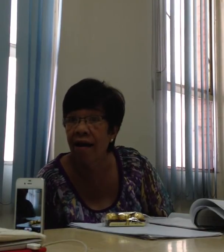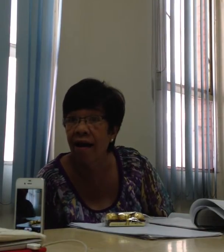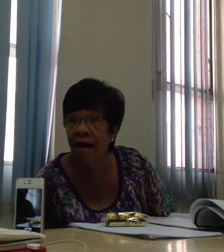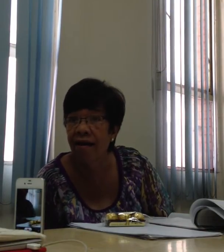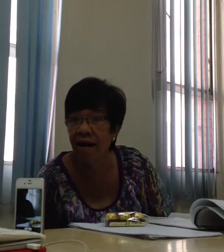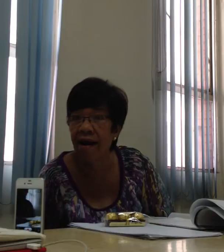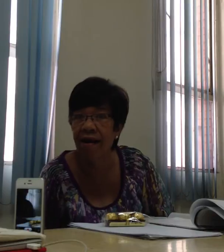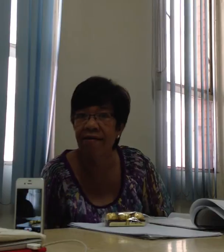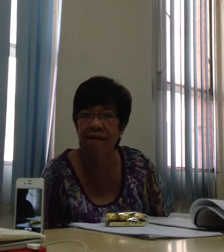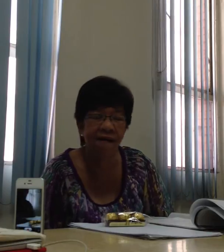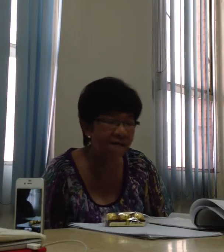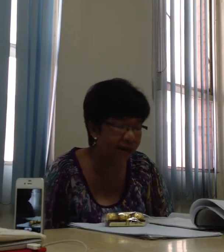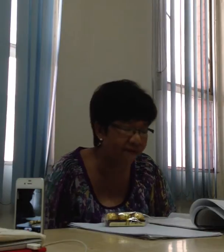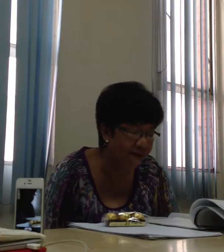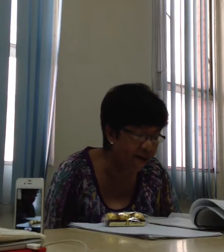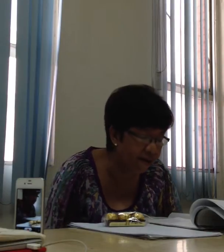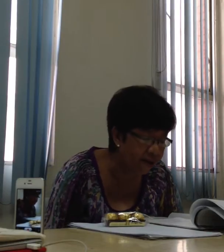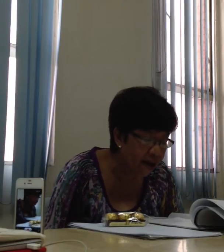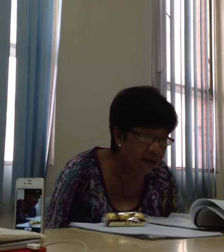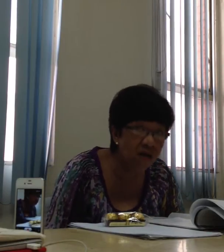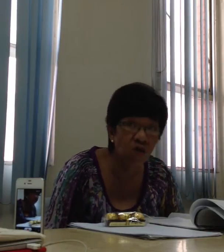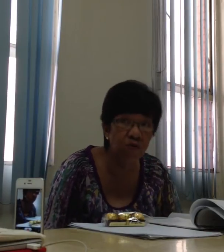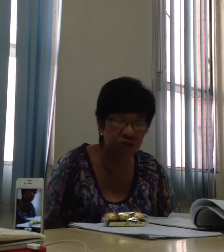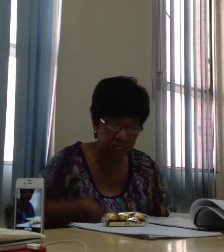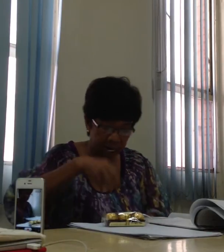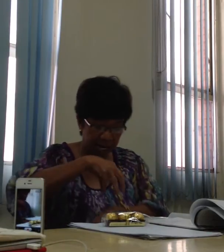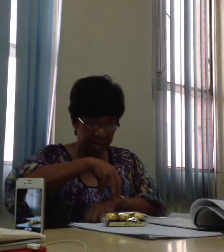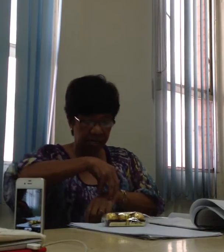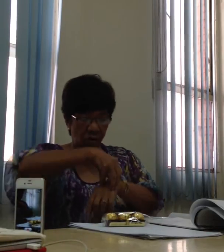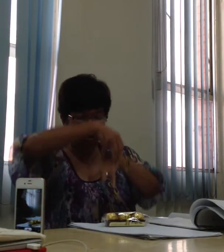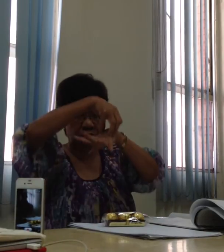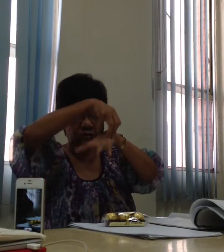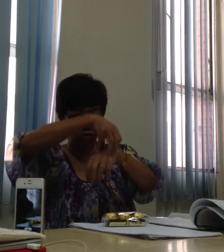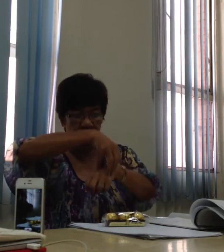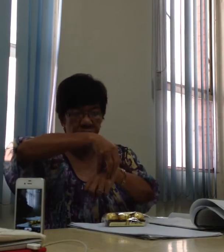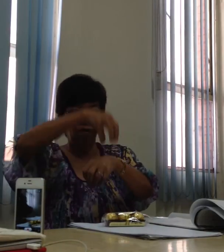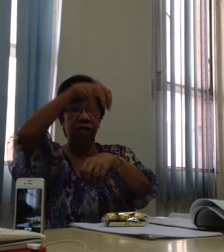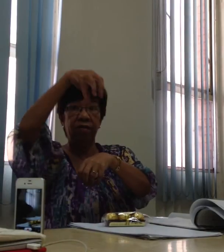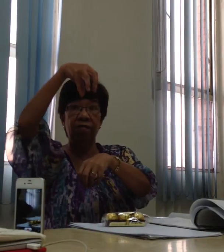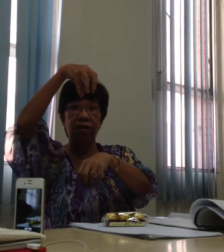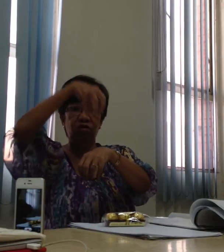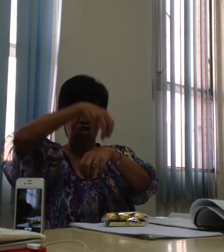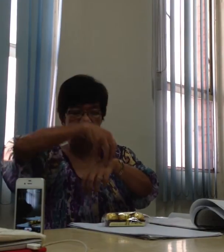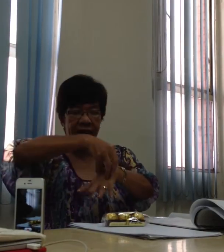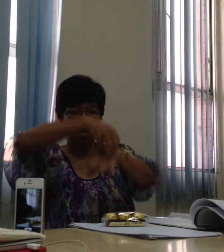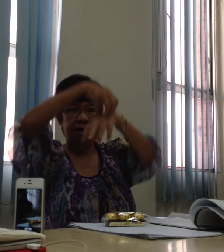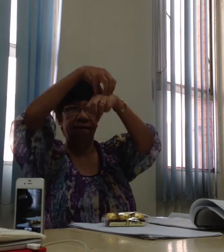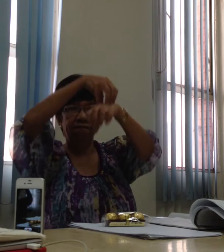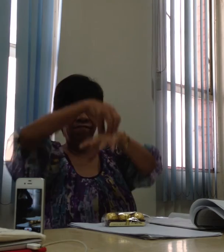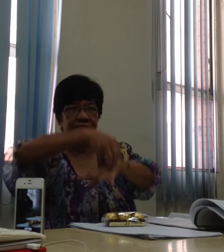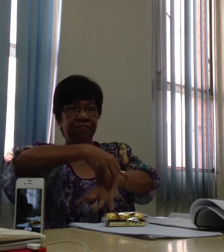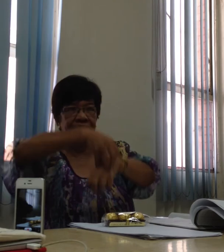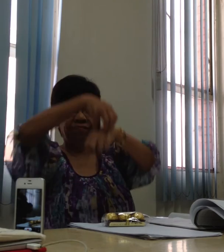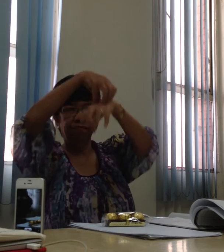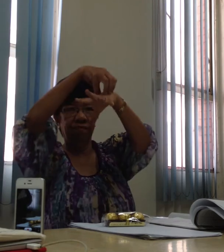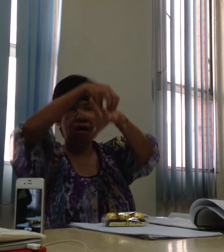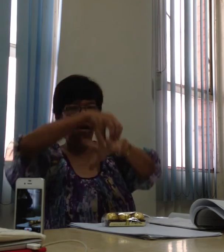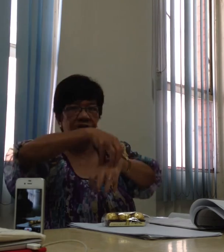Cockroach. Right. Okay, very good. Cactopus is like this. Iba bilog siya. Octopus.